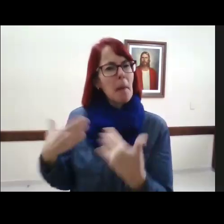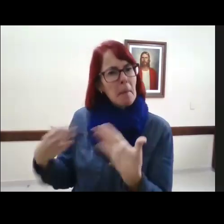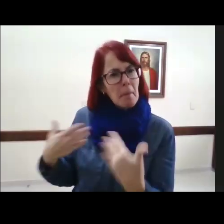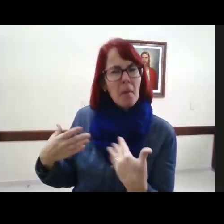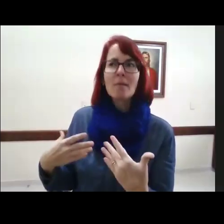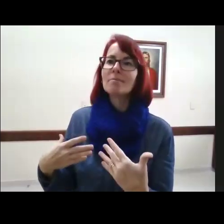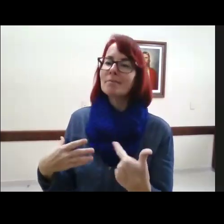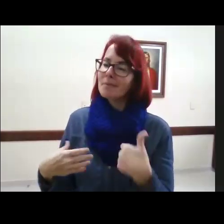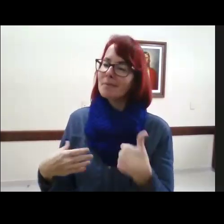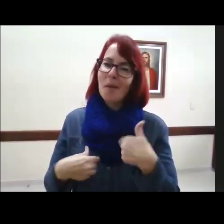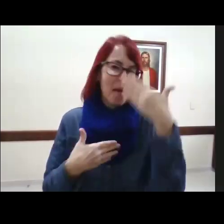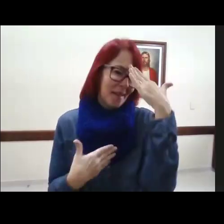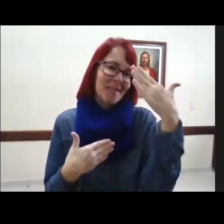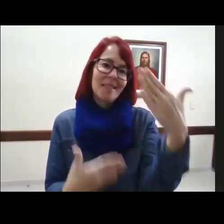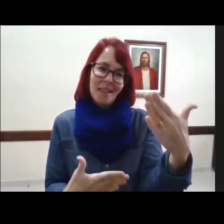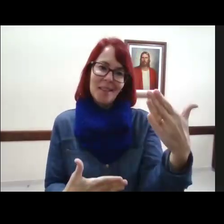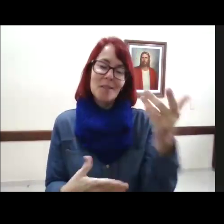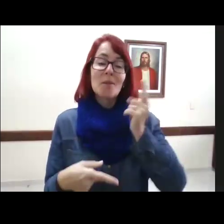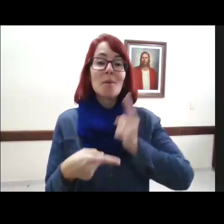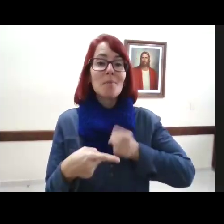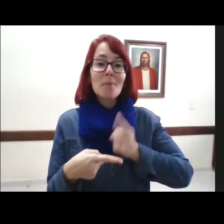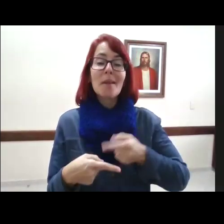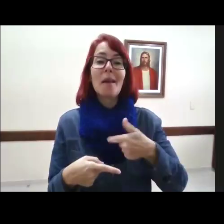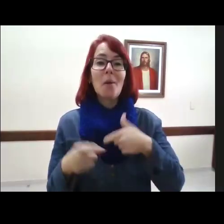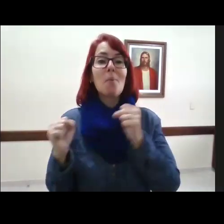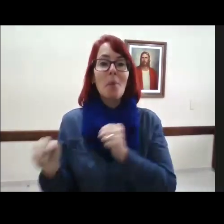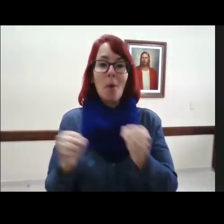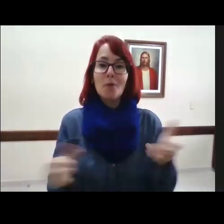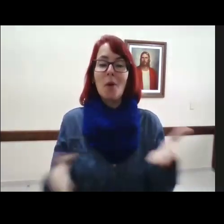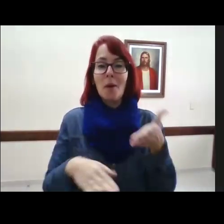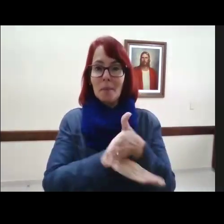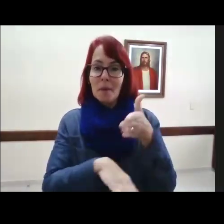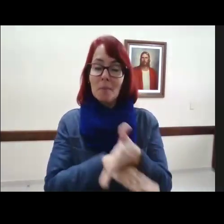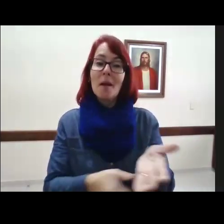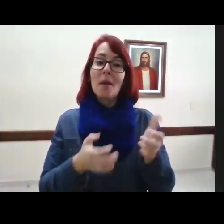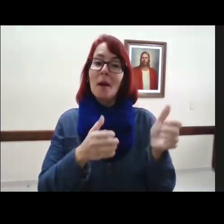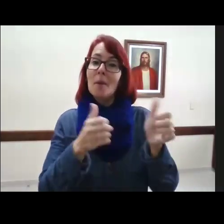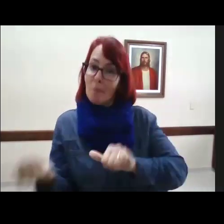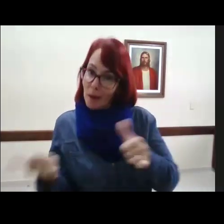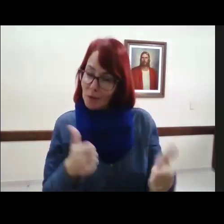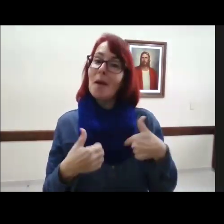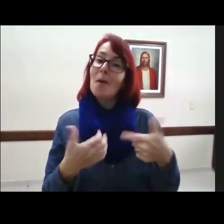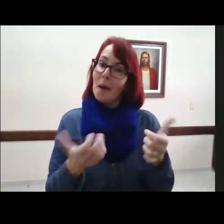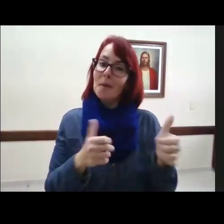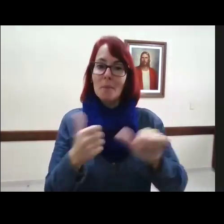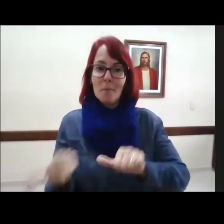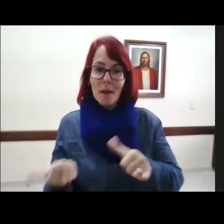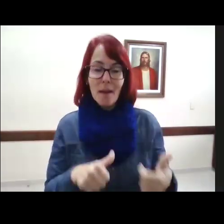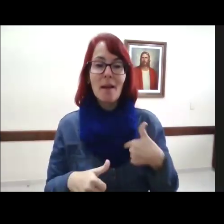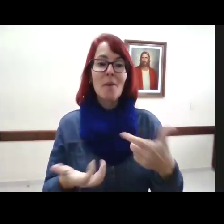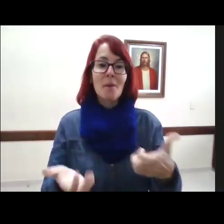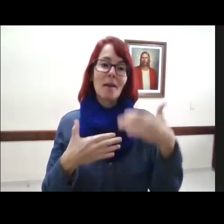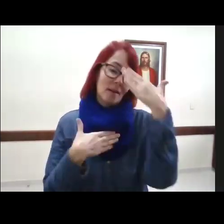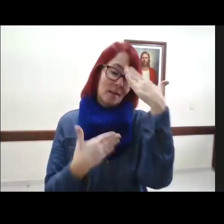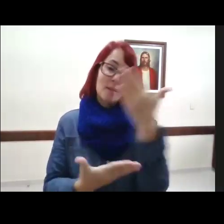E eu sou muito grata por ter a oportunidade de estar aqui. E não vejo a hora de me batizar. E eu queria agradecer a